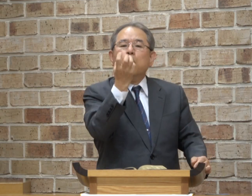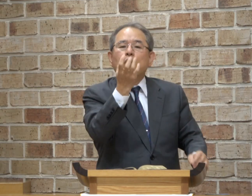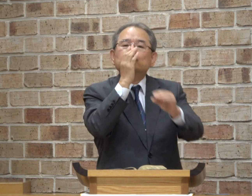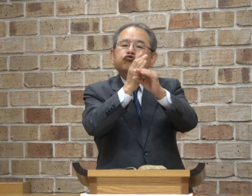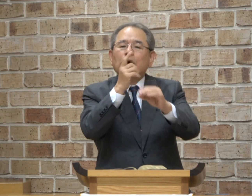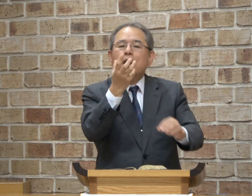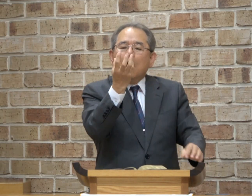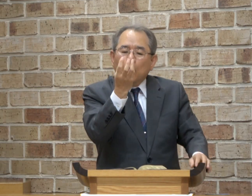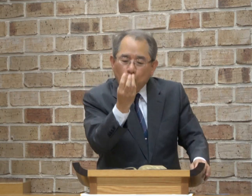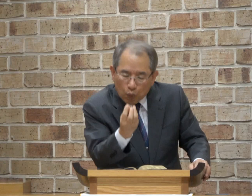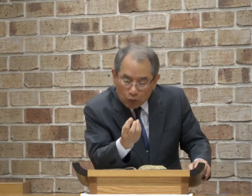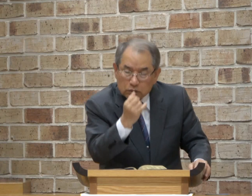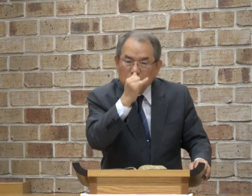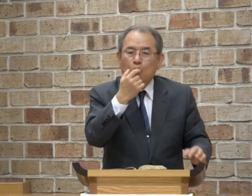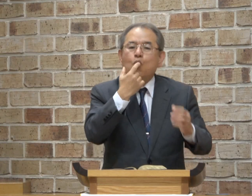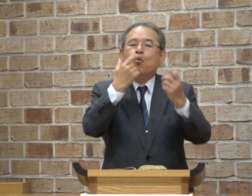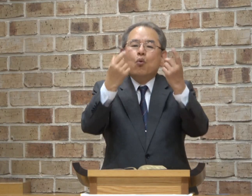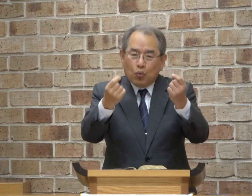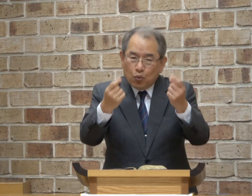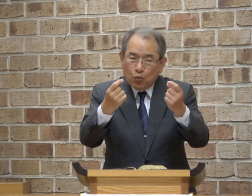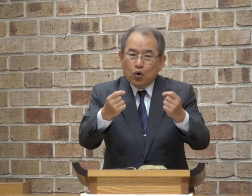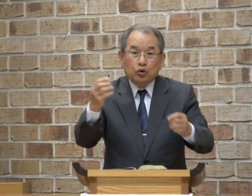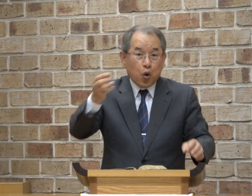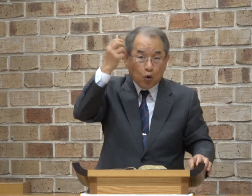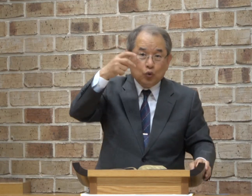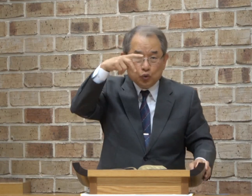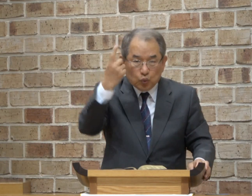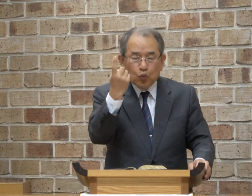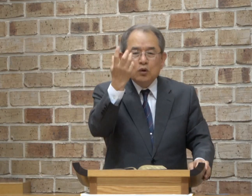불을 지피는 사람이 아니라 불을 소멸시키는 사람.